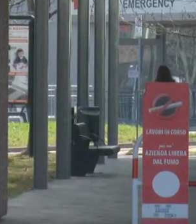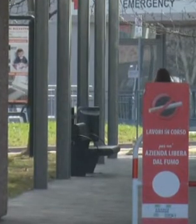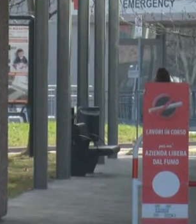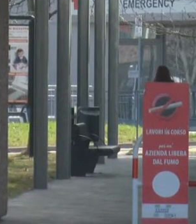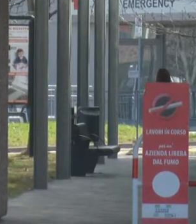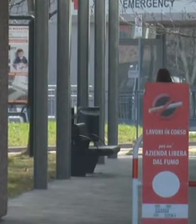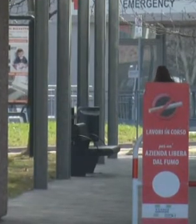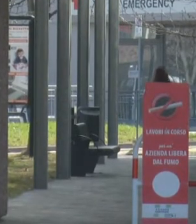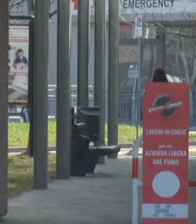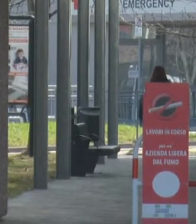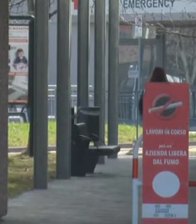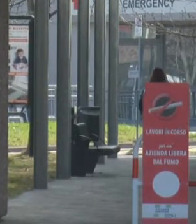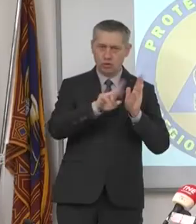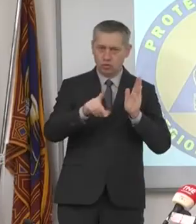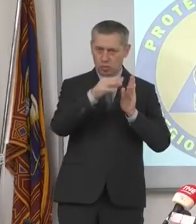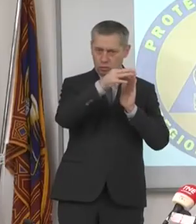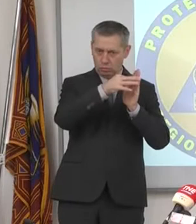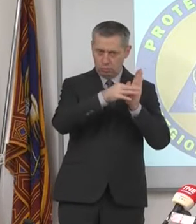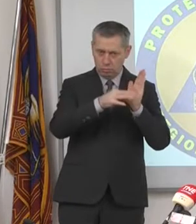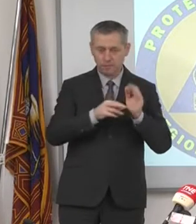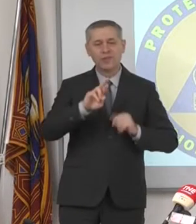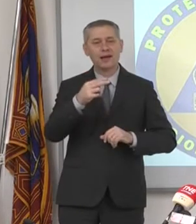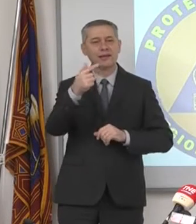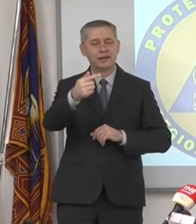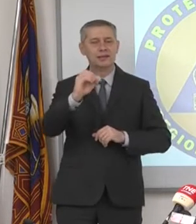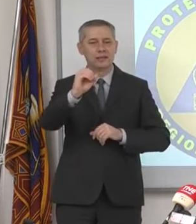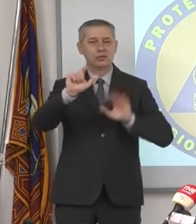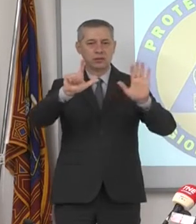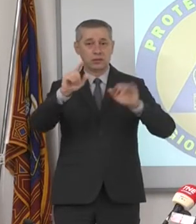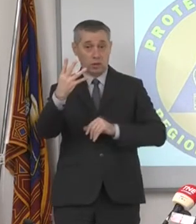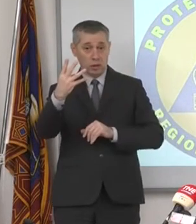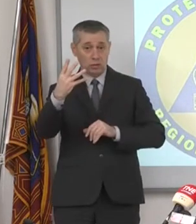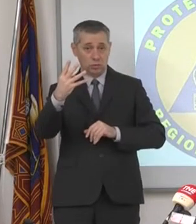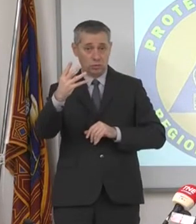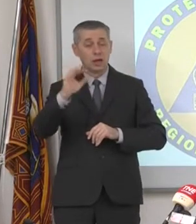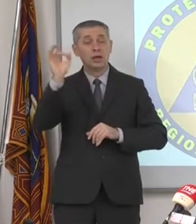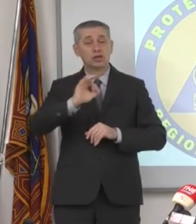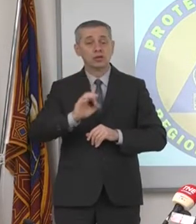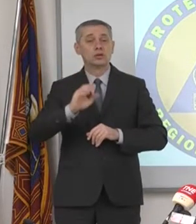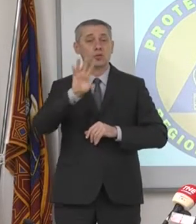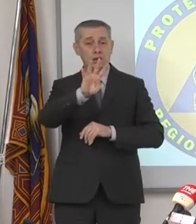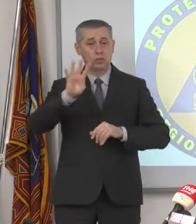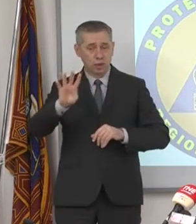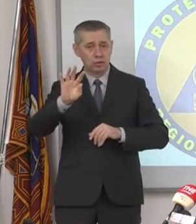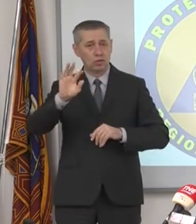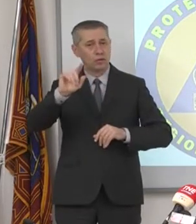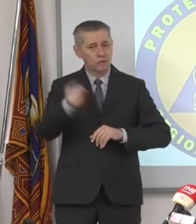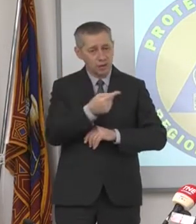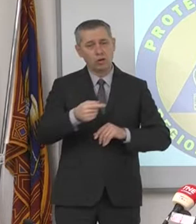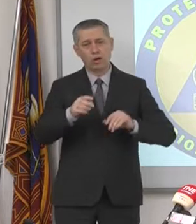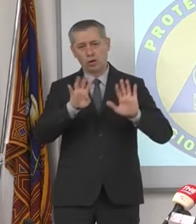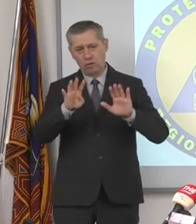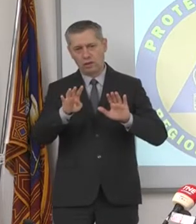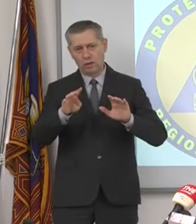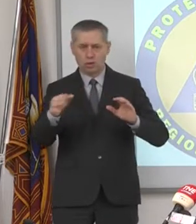evoluzioni molto interessanti per il Veneto. RT 0,74, incidenza 44,9 su 100.000,